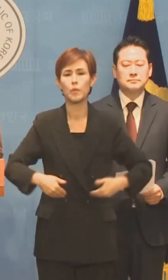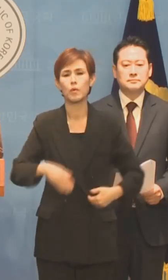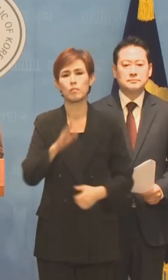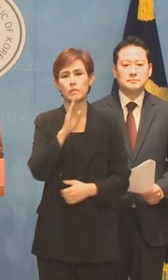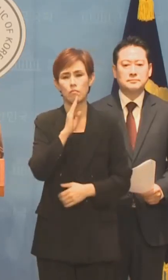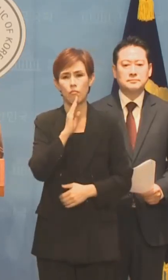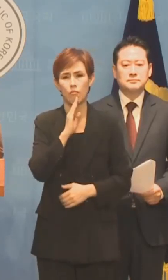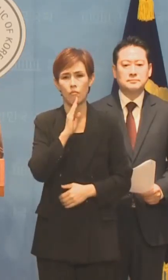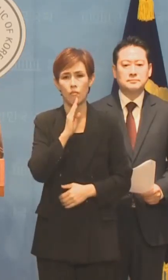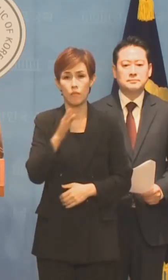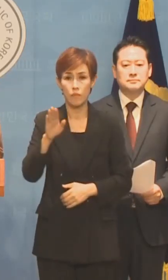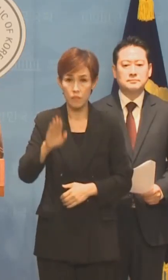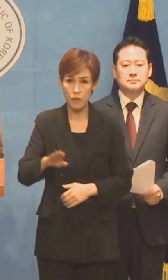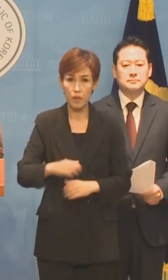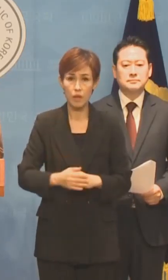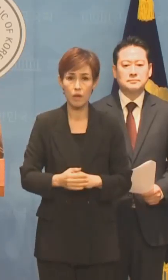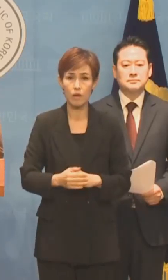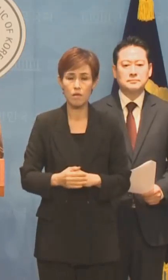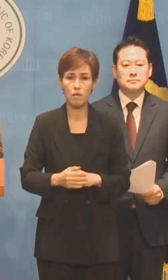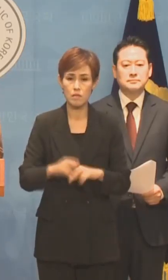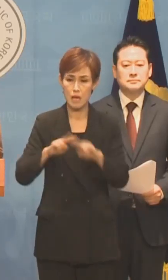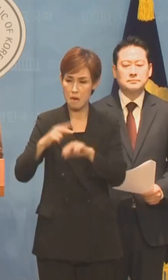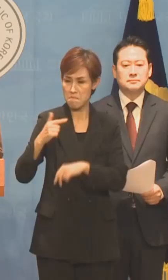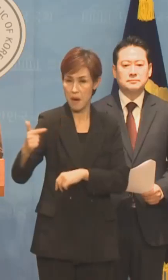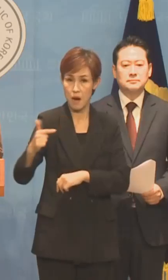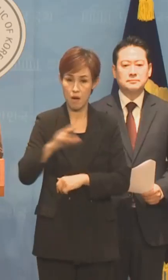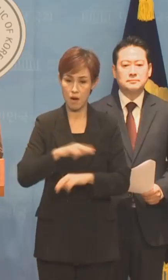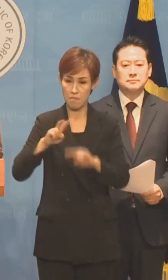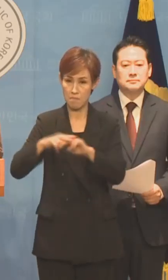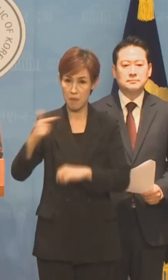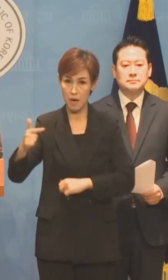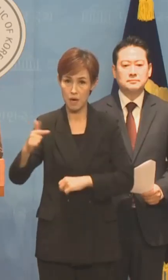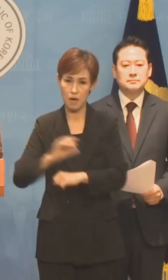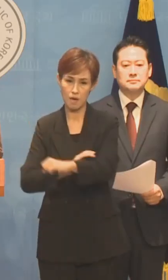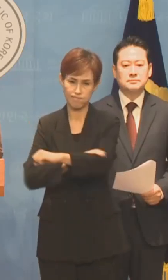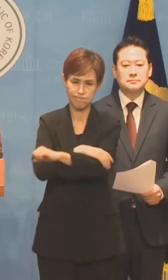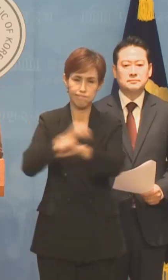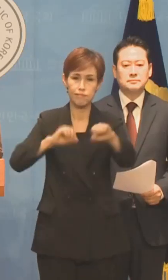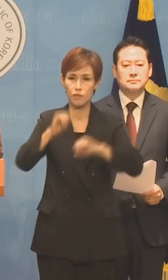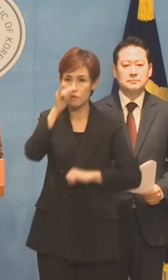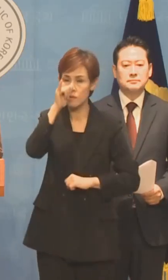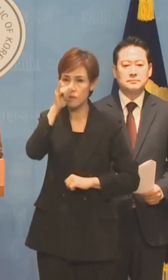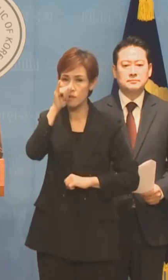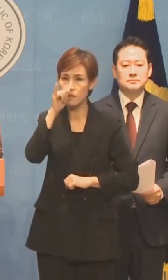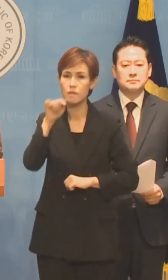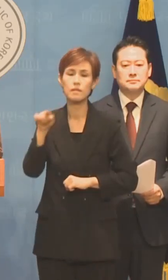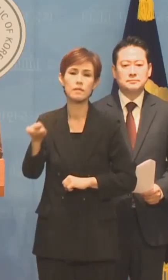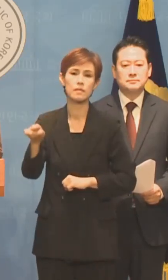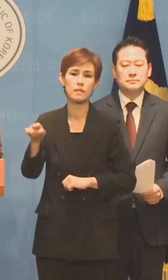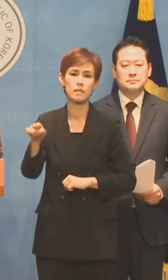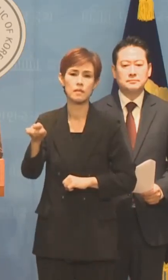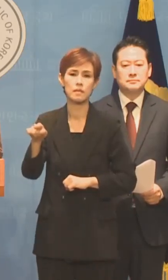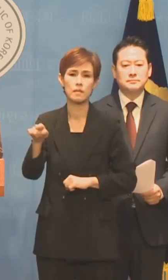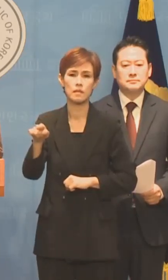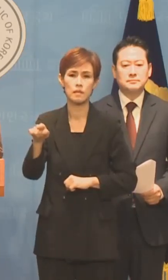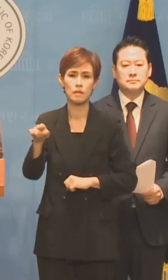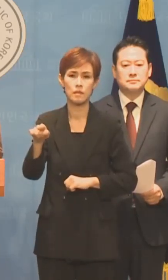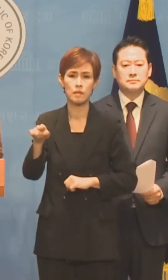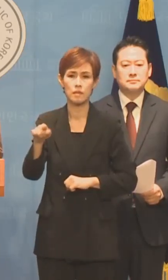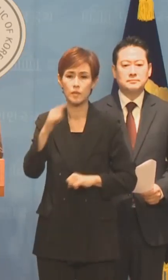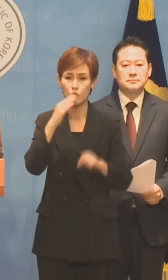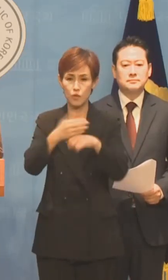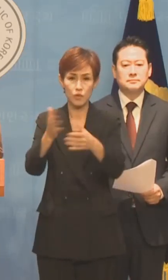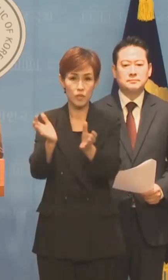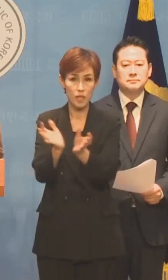함에도 압도적 의석수를 무기로 의회 독재를 일삼는 정치 세력에 휘둘린 채 사실상